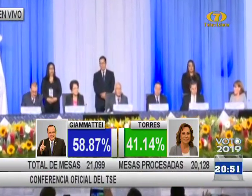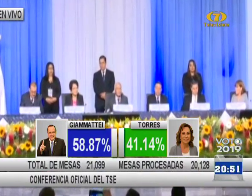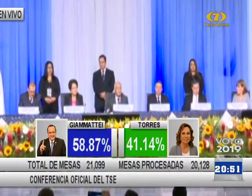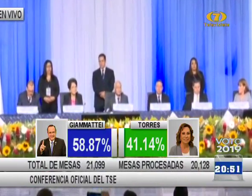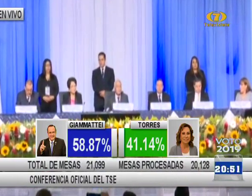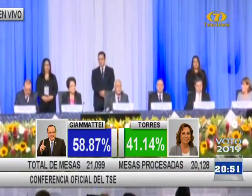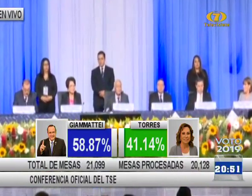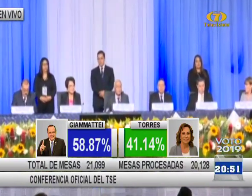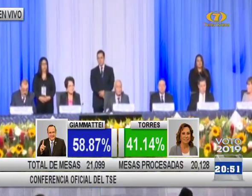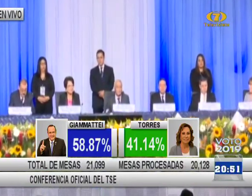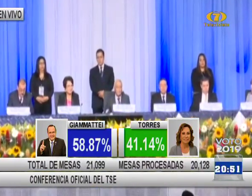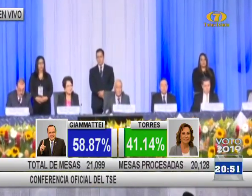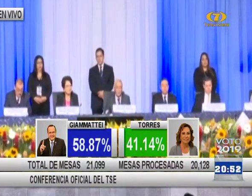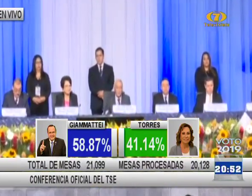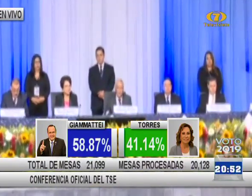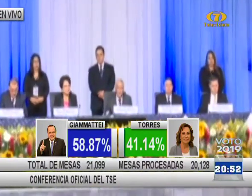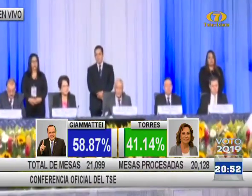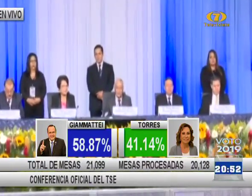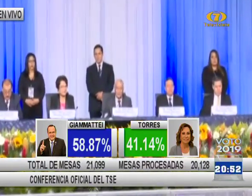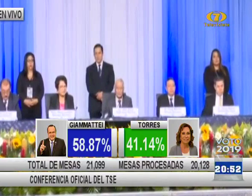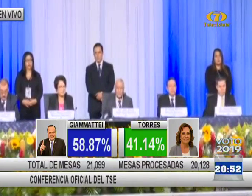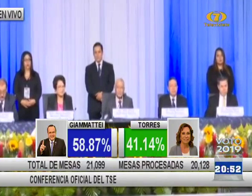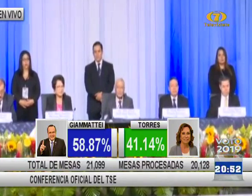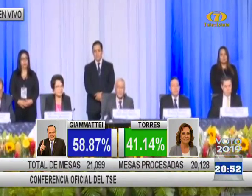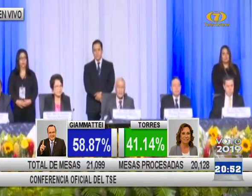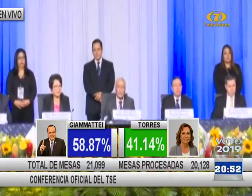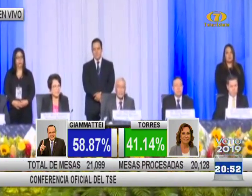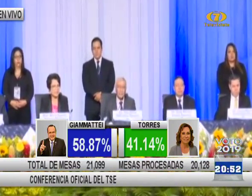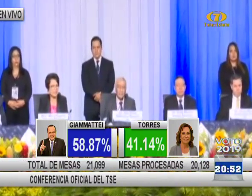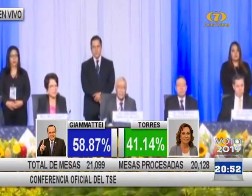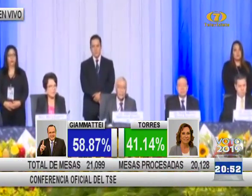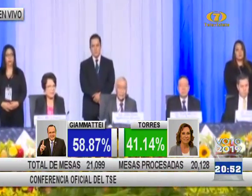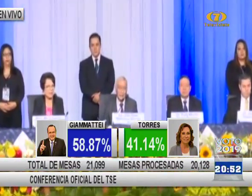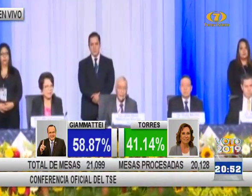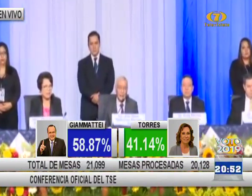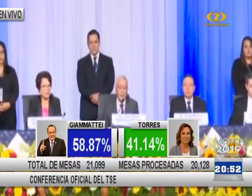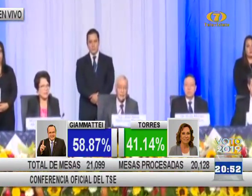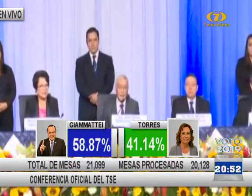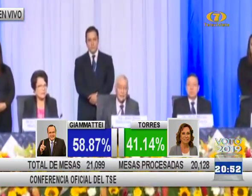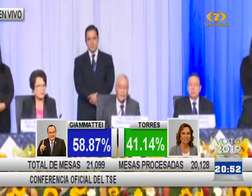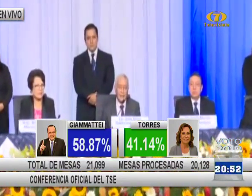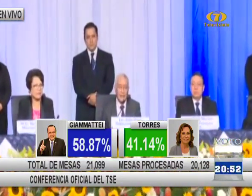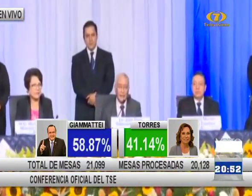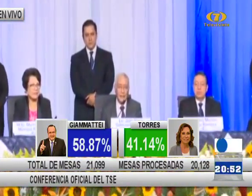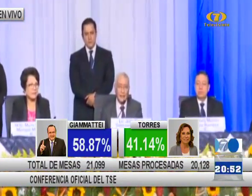las juntas receptoras de votos. Es un resultado que da